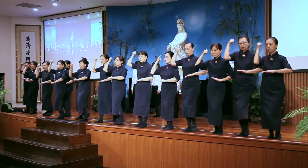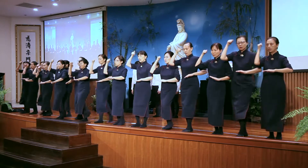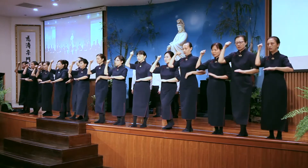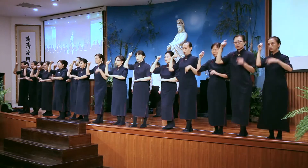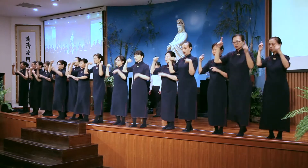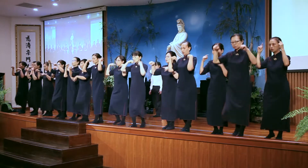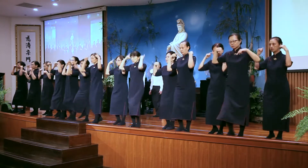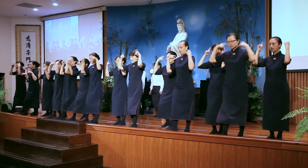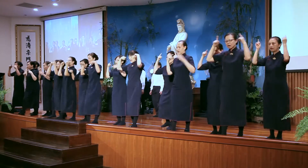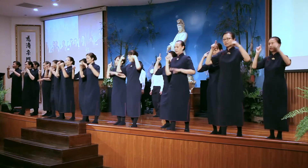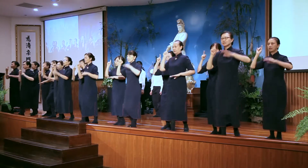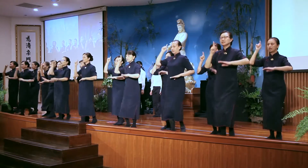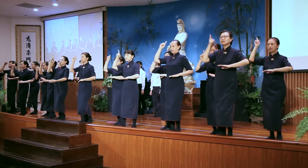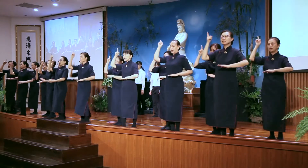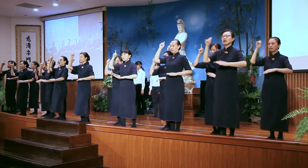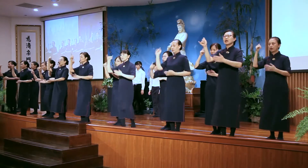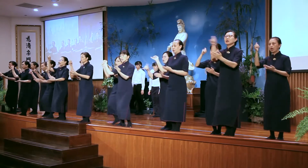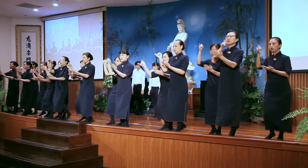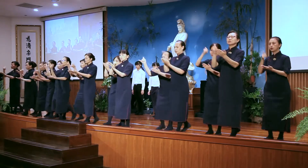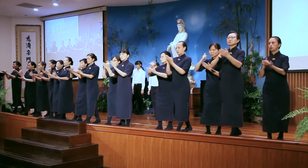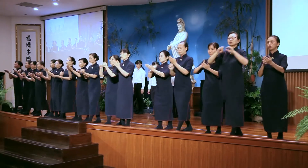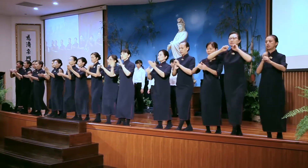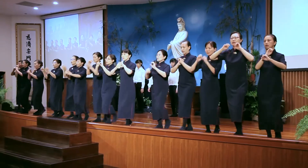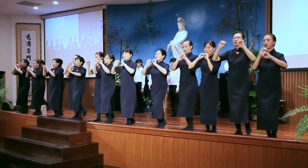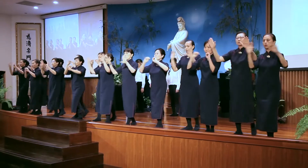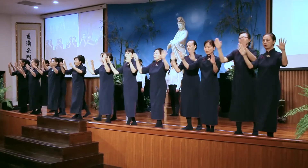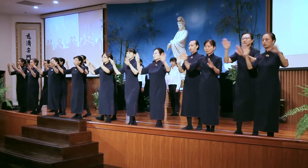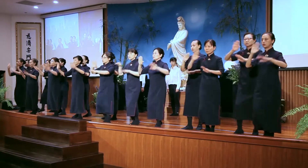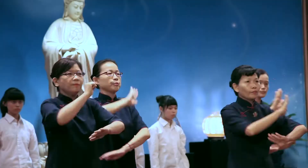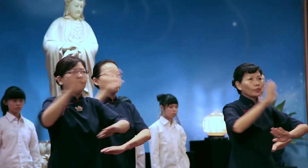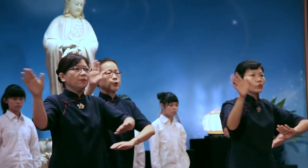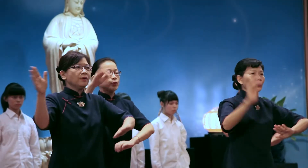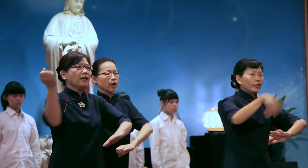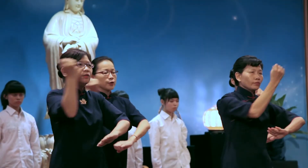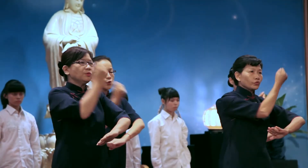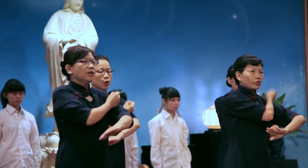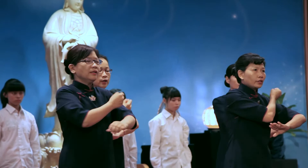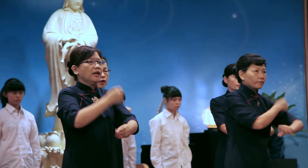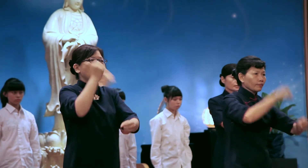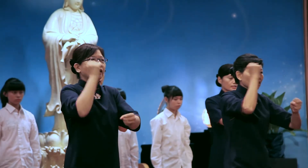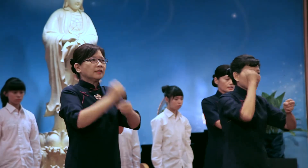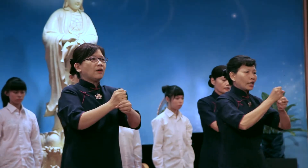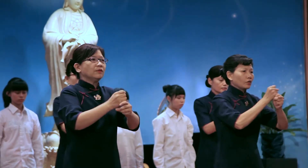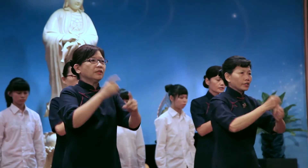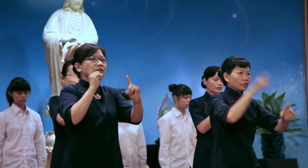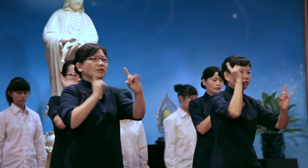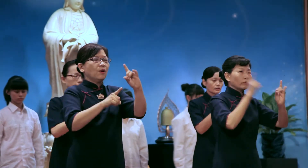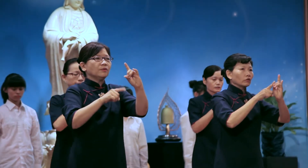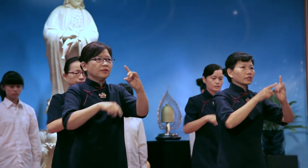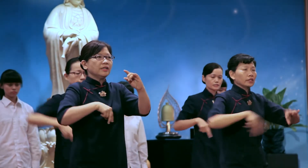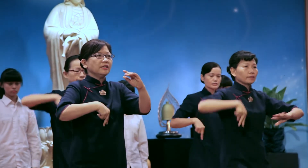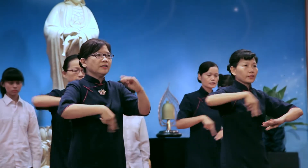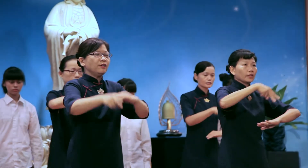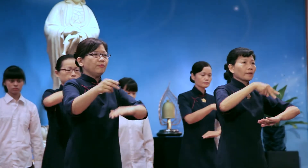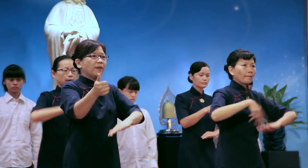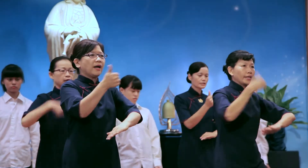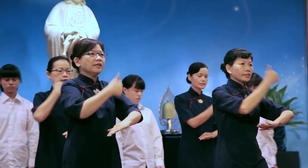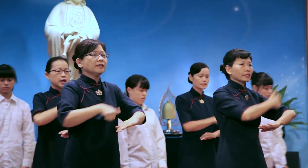恩重常一念，书写光宣不厌倦，早尽红尽心百